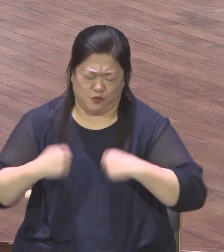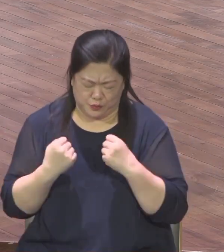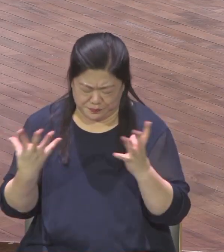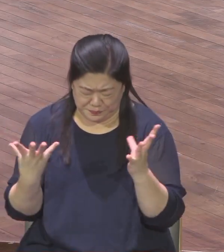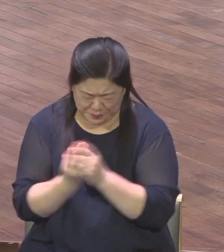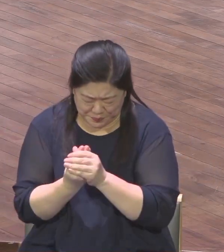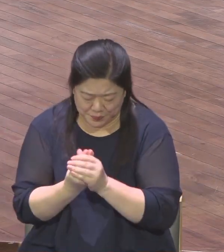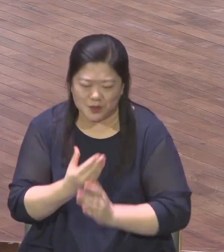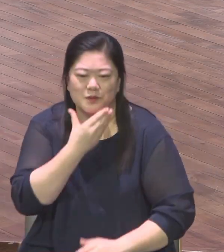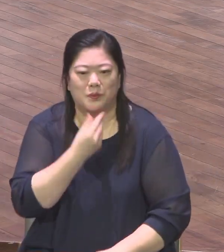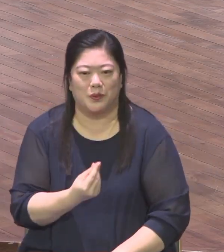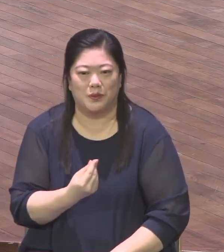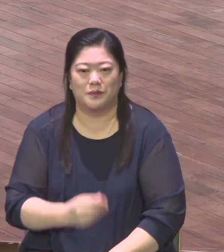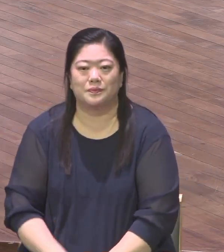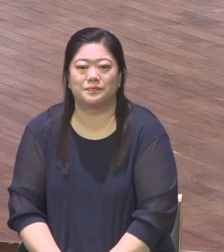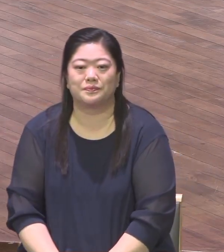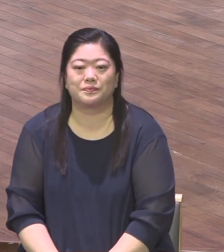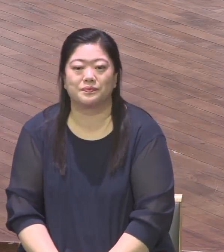봅니다.